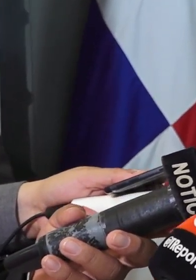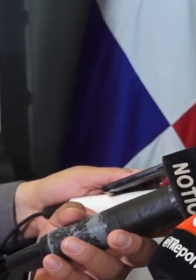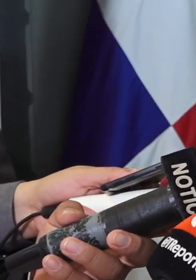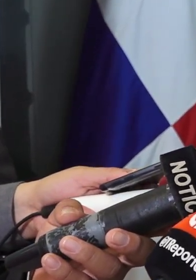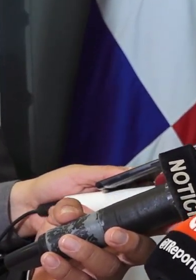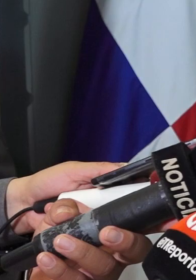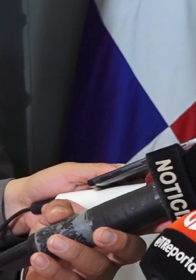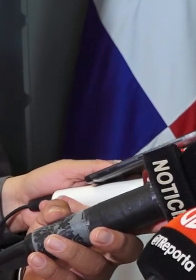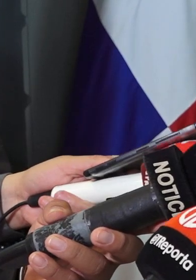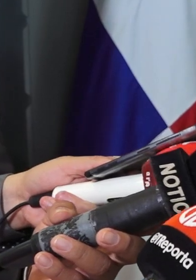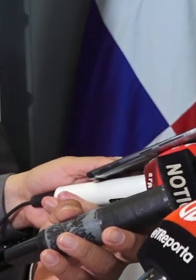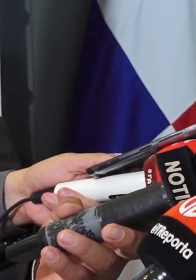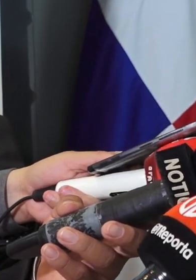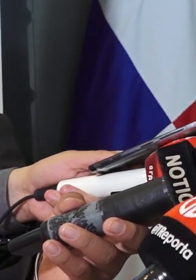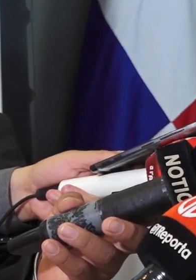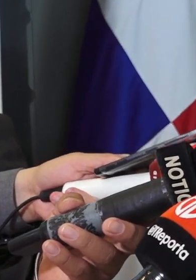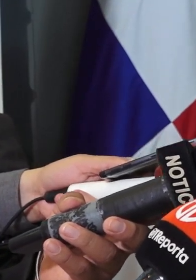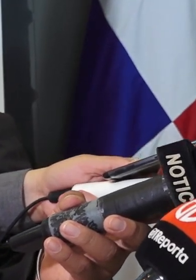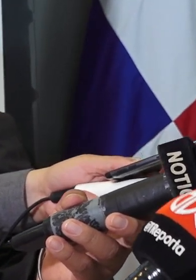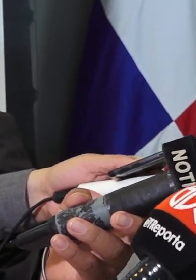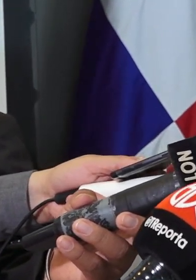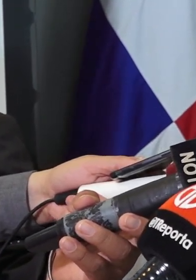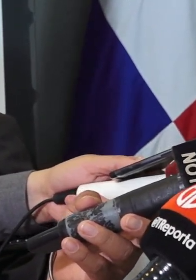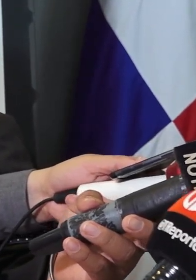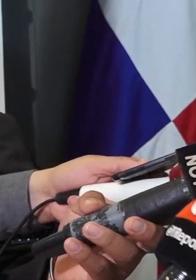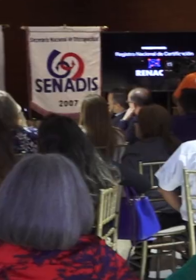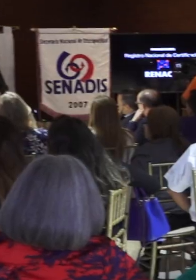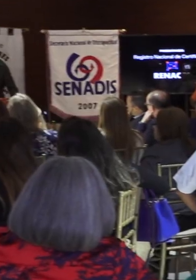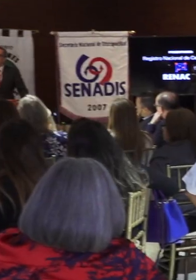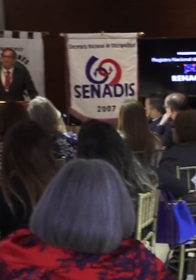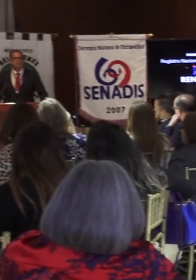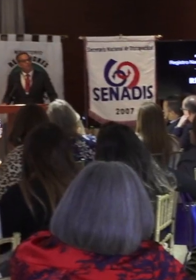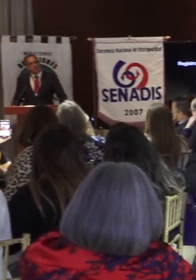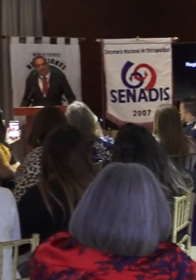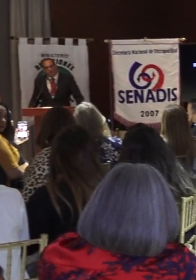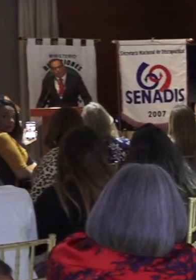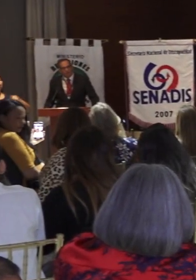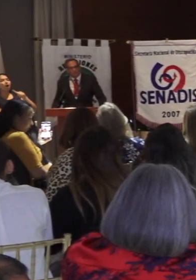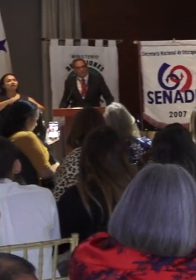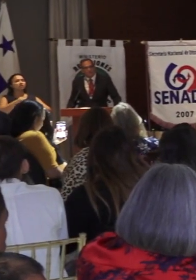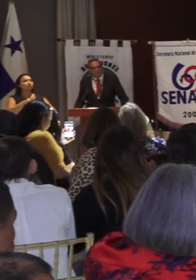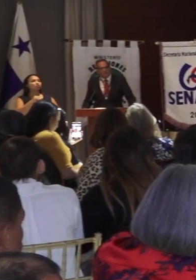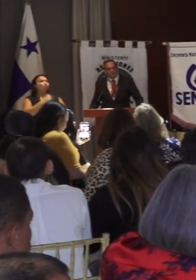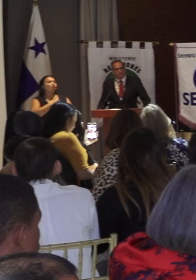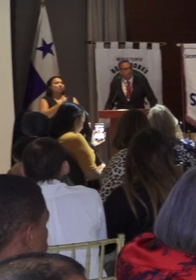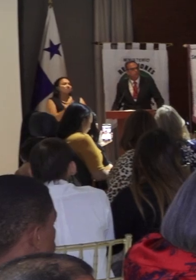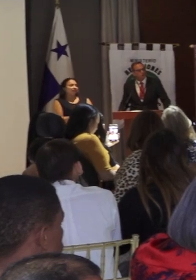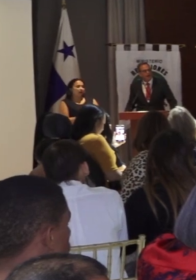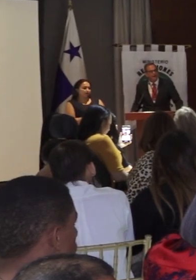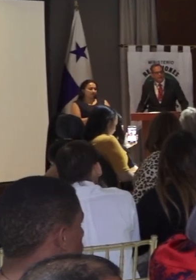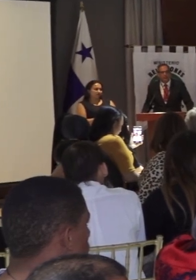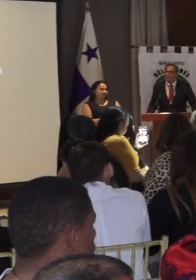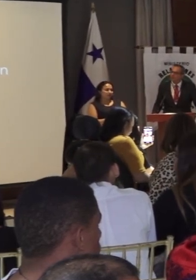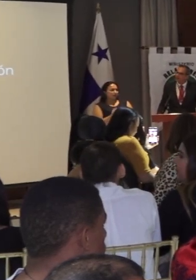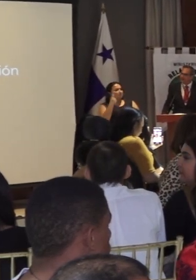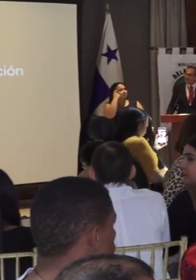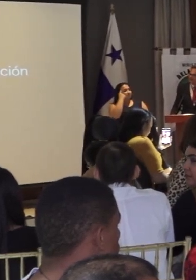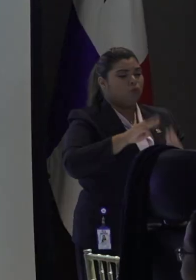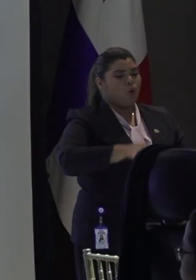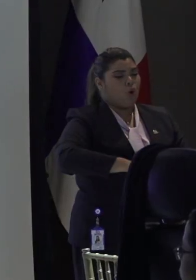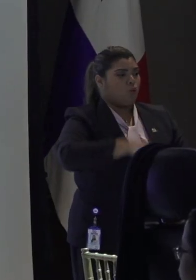discapacidad va a ser elevado, como debe ser, a un derecho humano. Estas personas merecen ser tratadas como